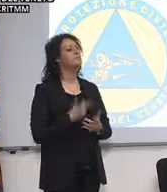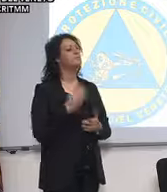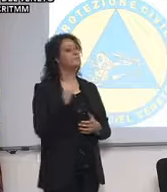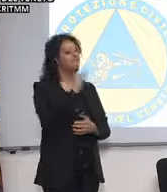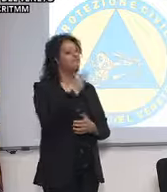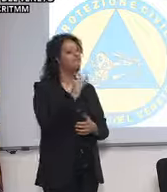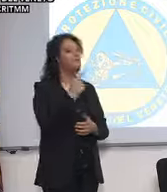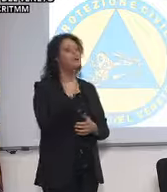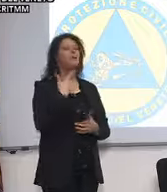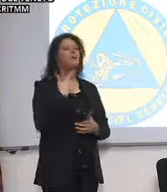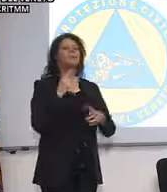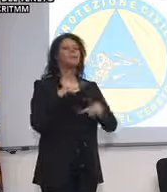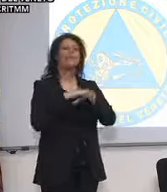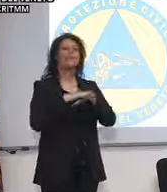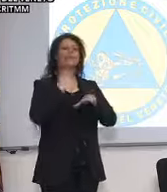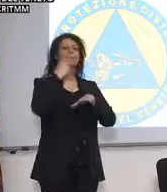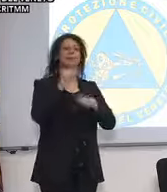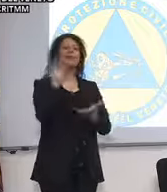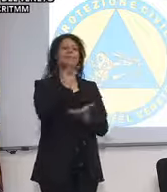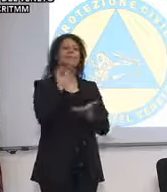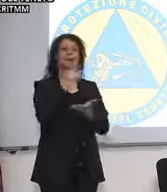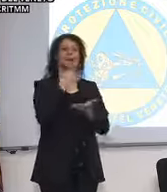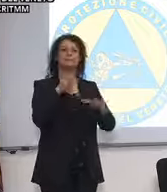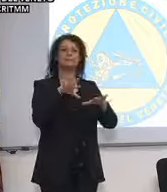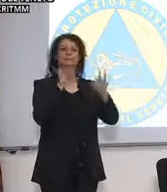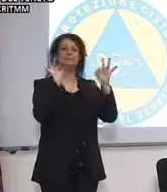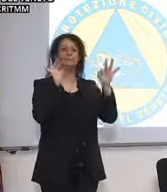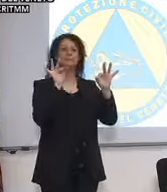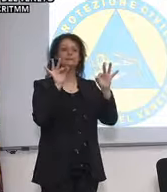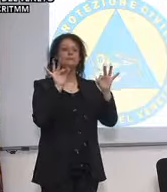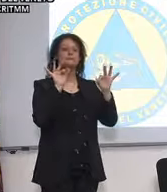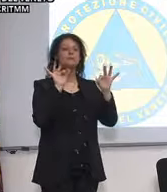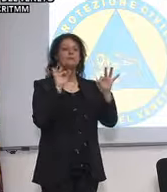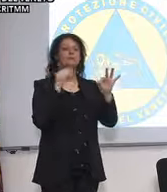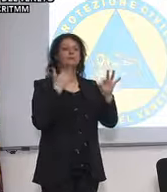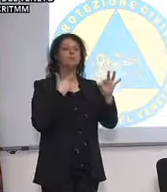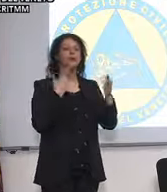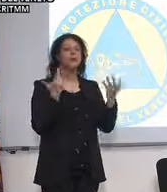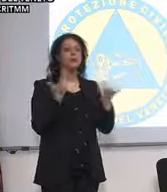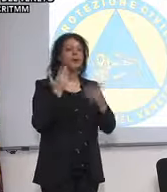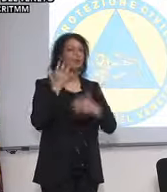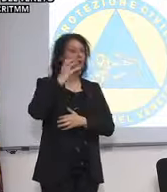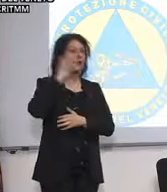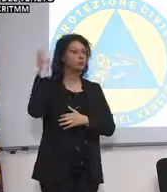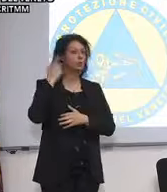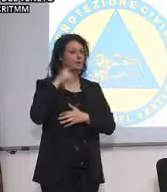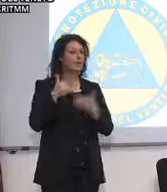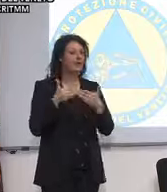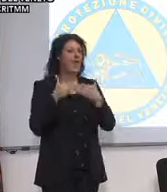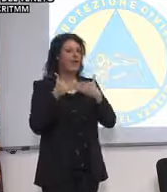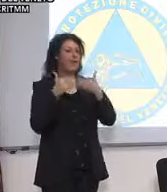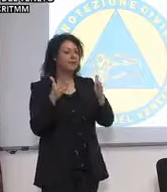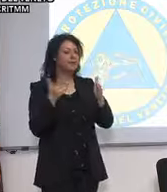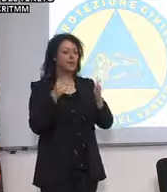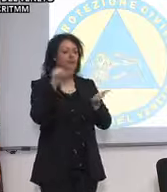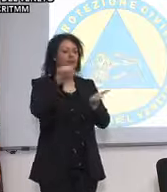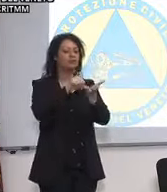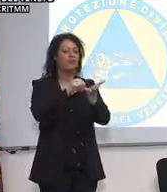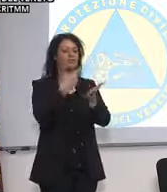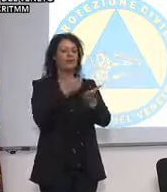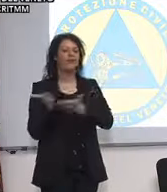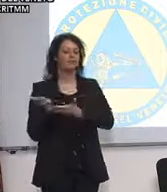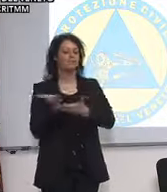per l'infanzia. Questo rischio di bloccare il tentativo in atto della regione con la FISM e gli altri per riaprire centri e cogliere i figli di chi va al lavoro?